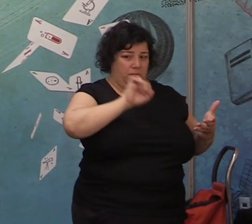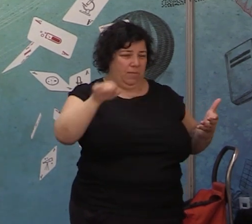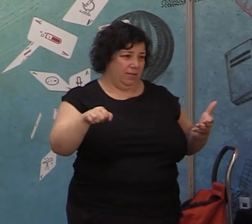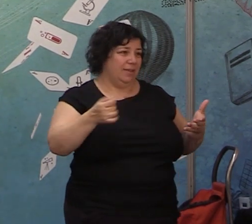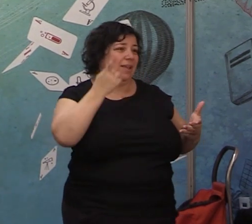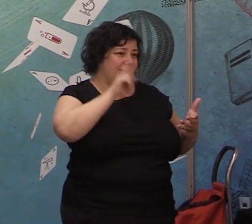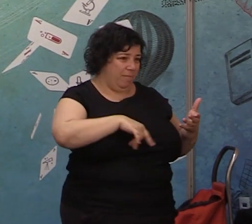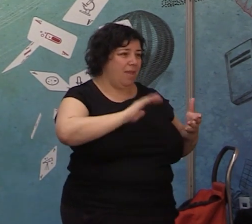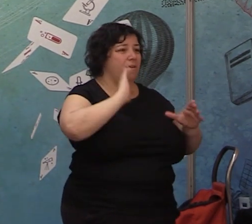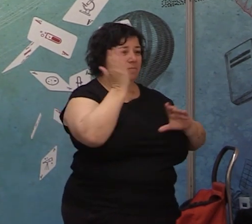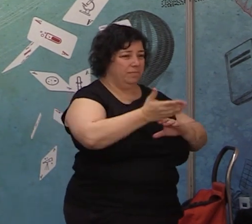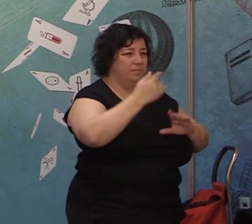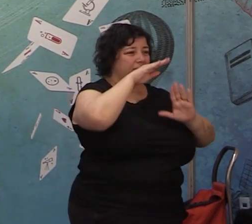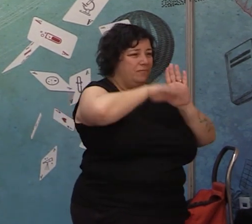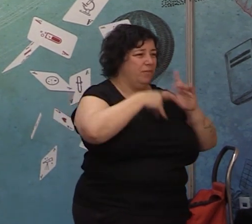cardiovascular.